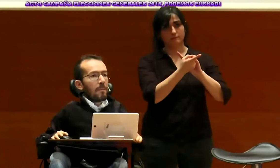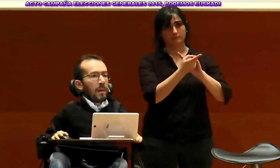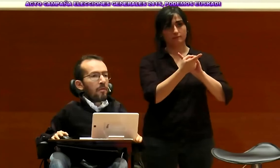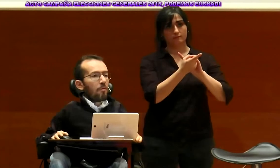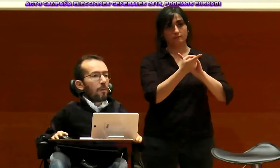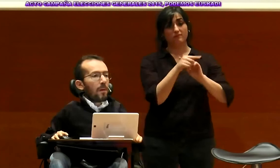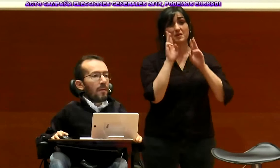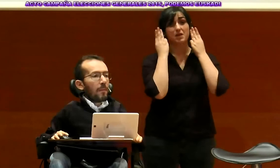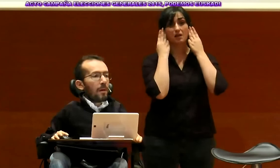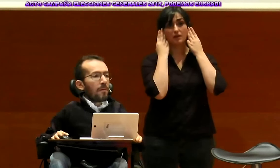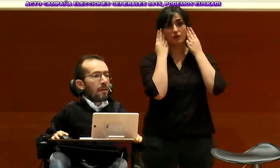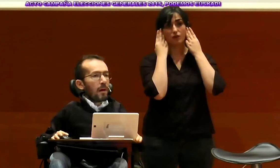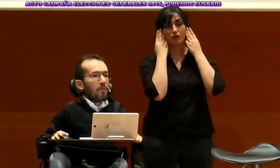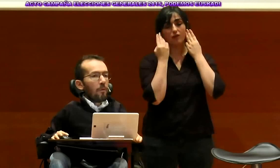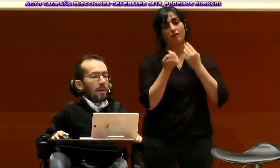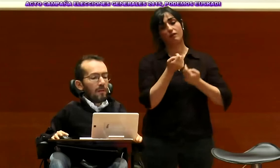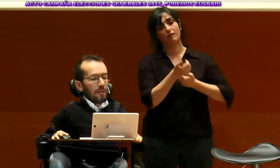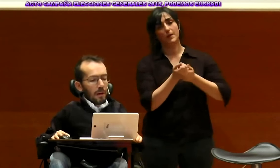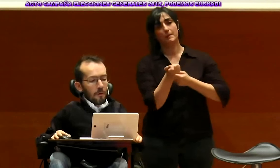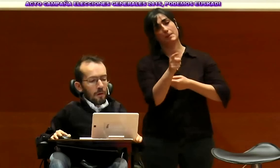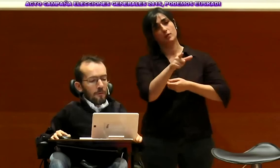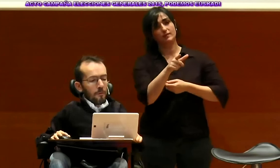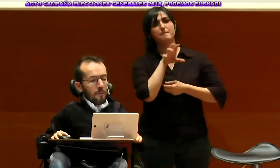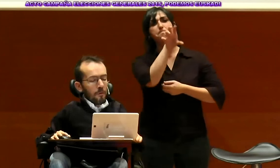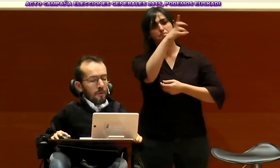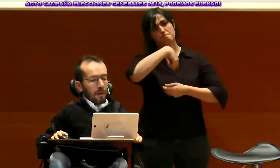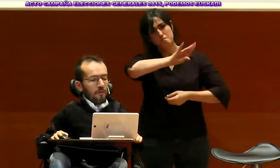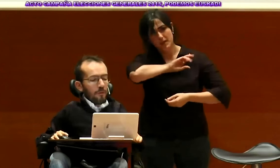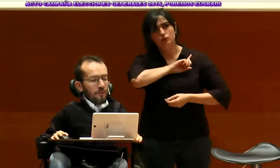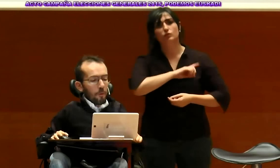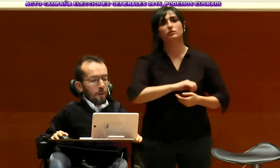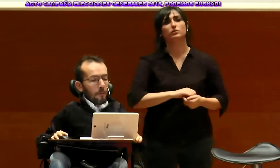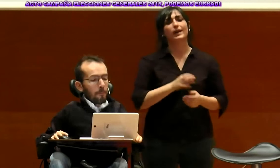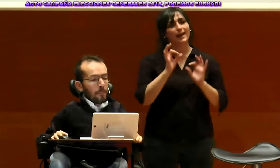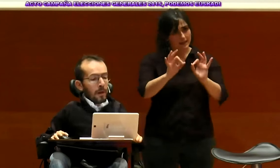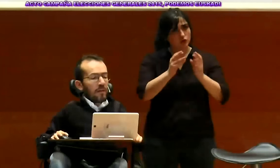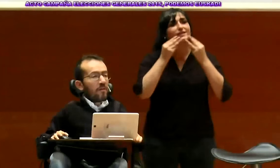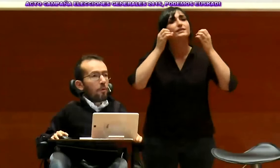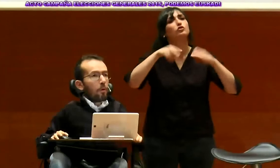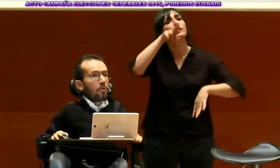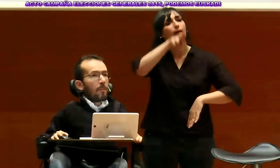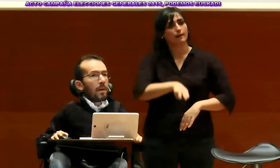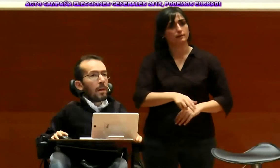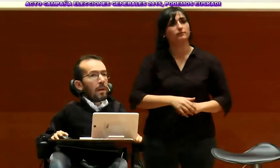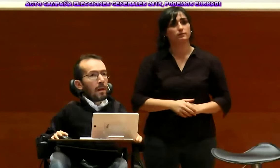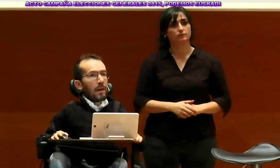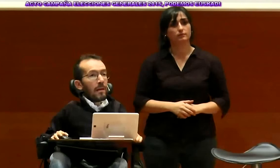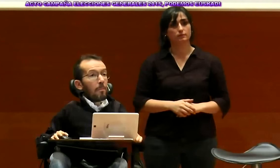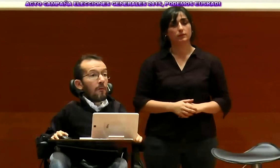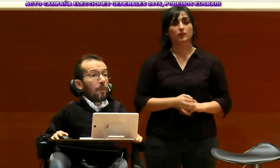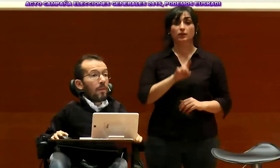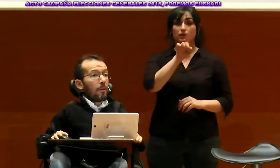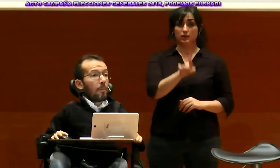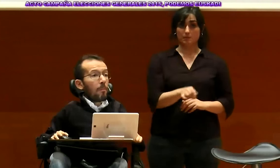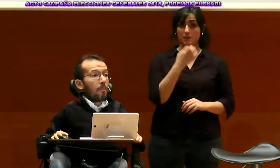y ese parlamento se va a parecer más a nuestro país. Creo que eso, eso es histórico. Es histórico también que haya